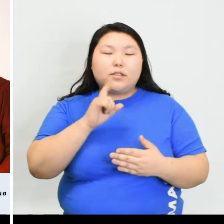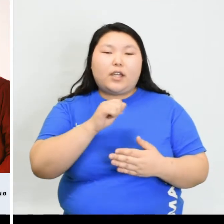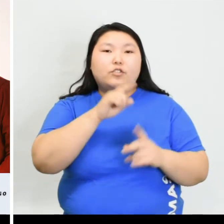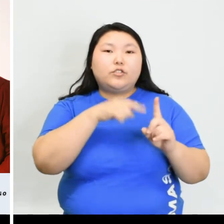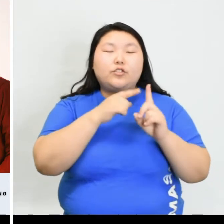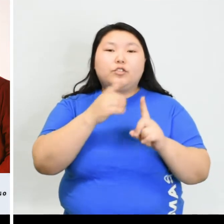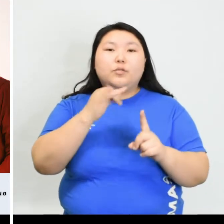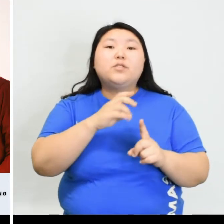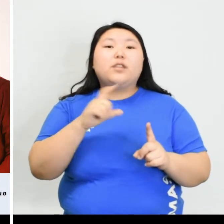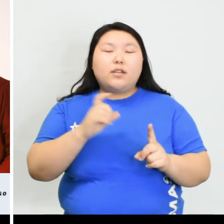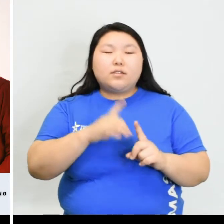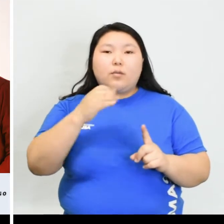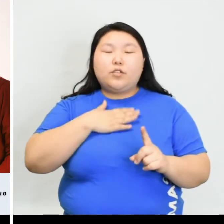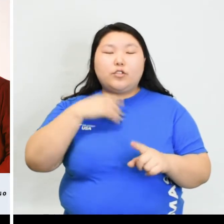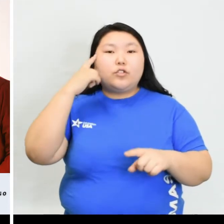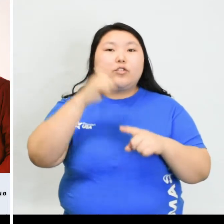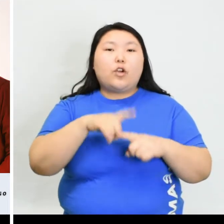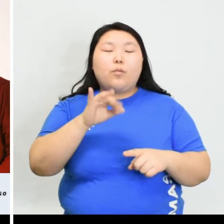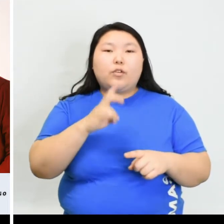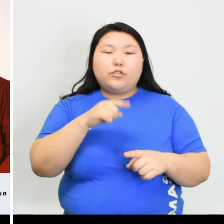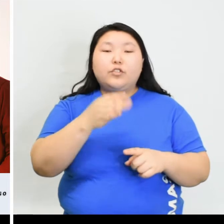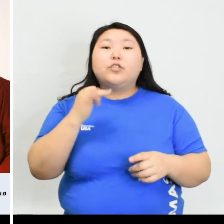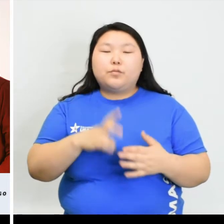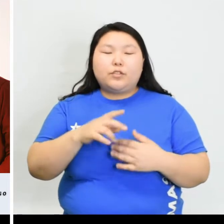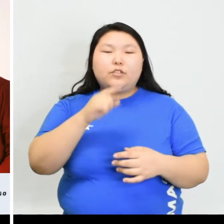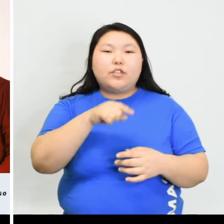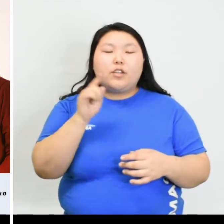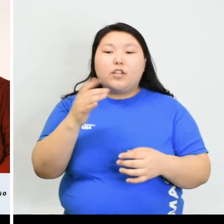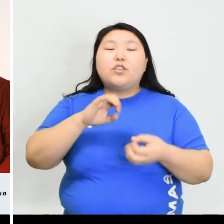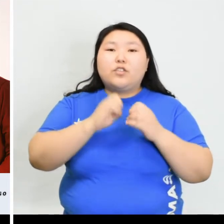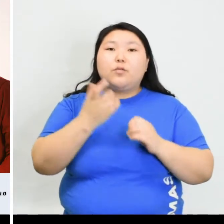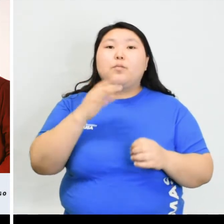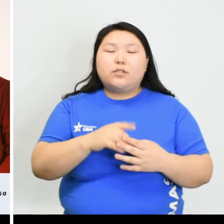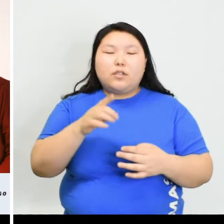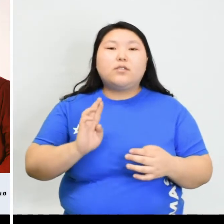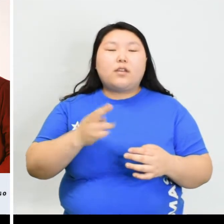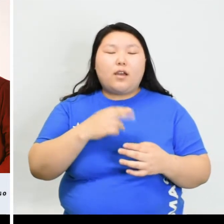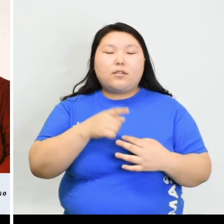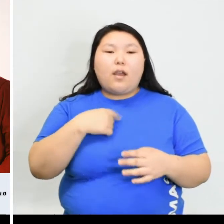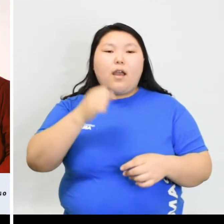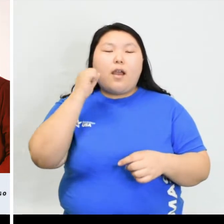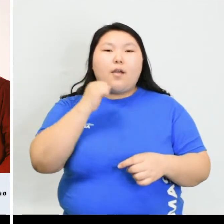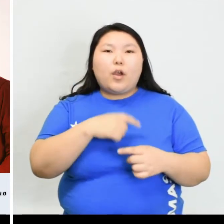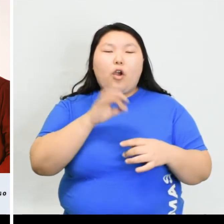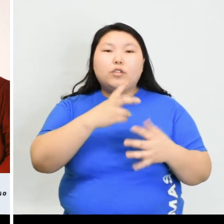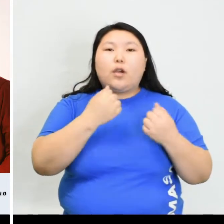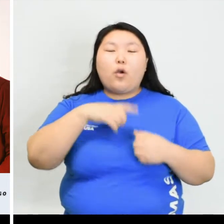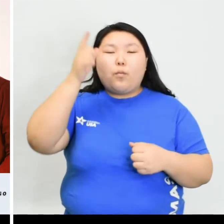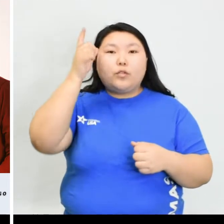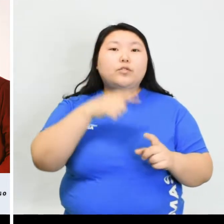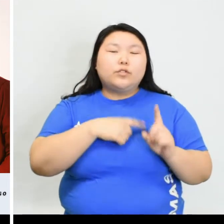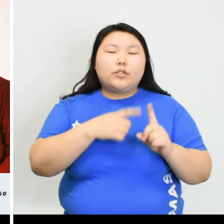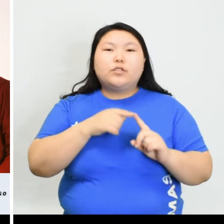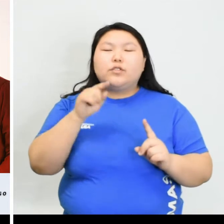чи миний зорилго бол ийм. Чи бол энийг хийжээч энэ ягаад энэ Америкт болж авсан болцоочлоо